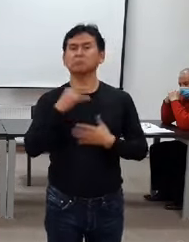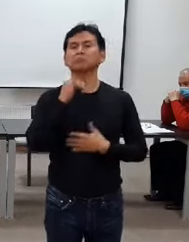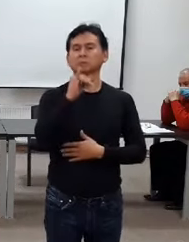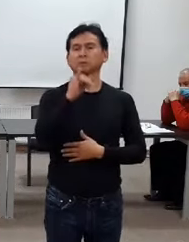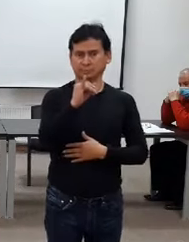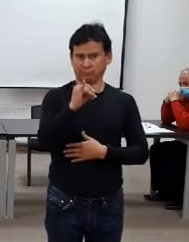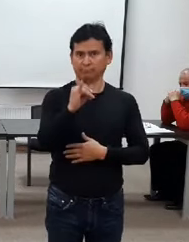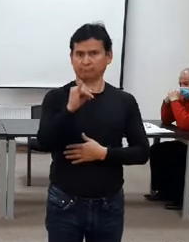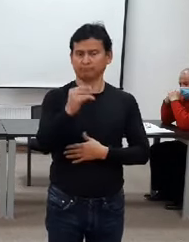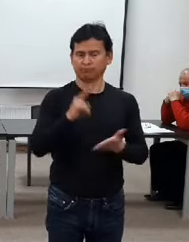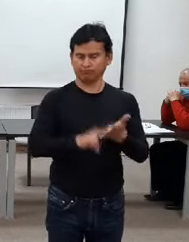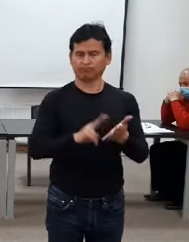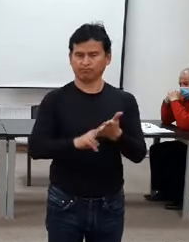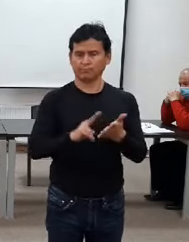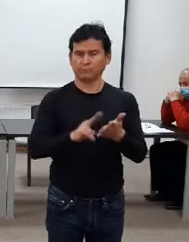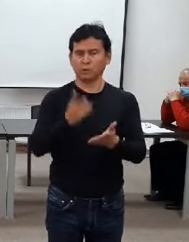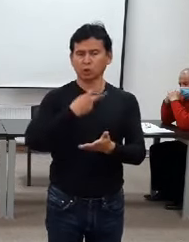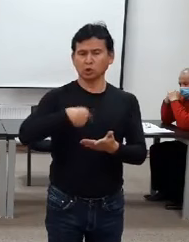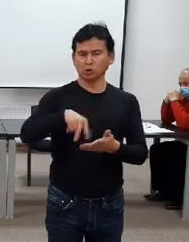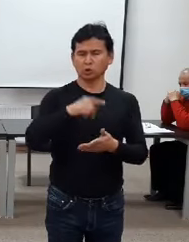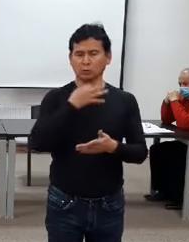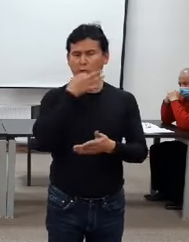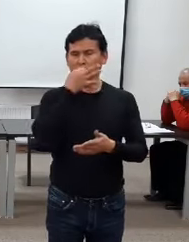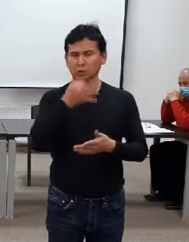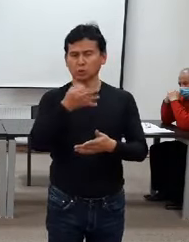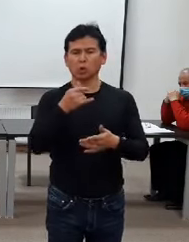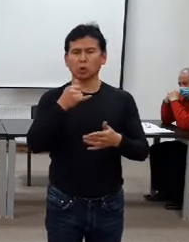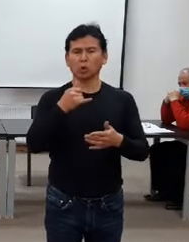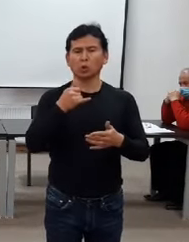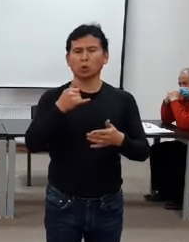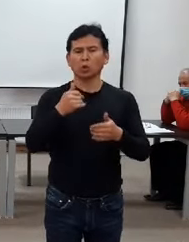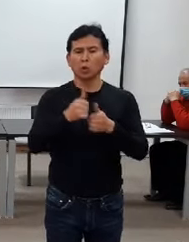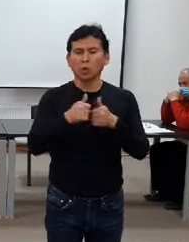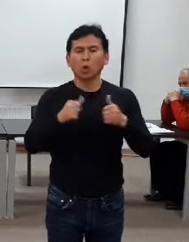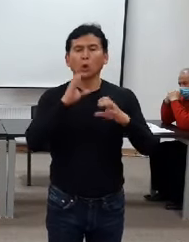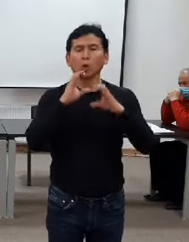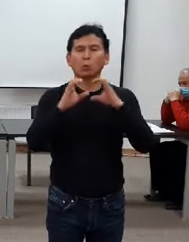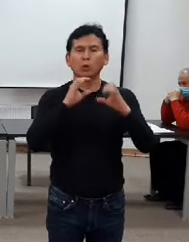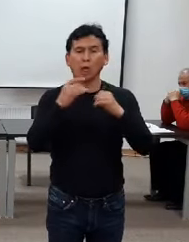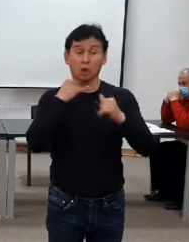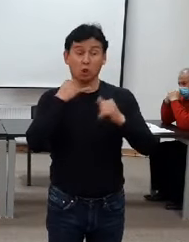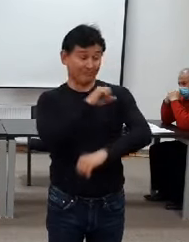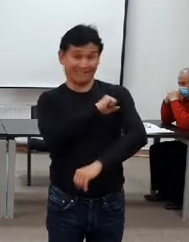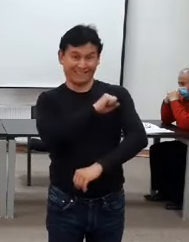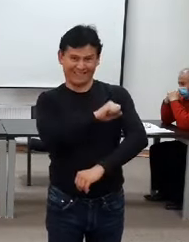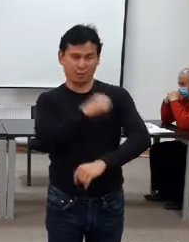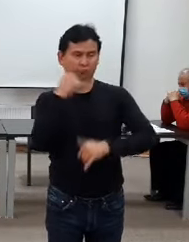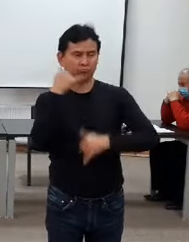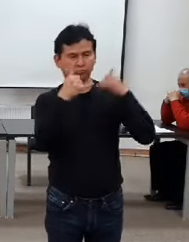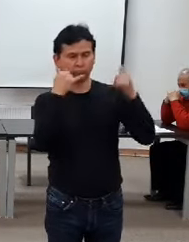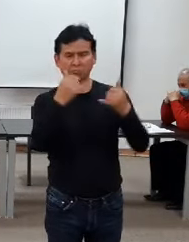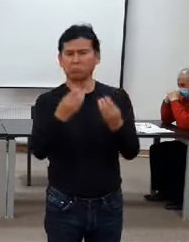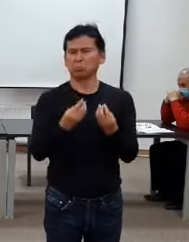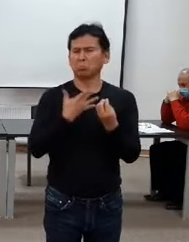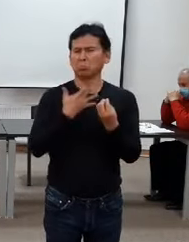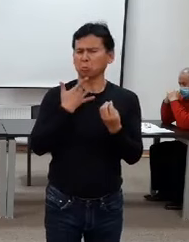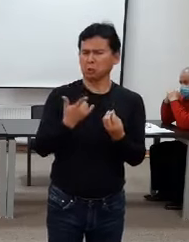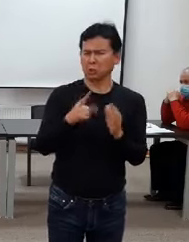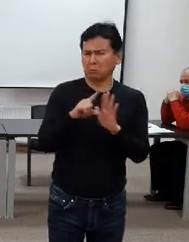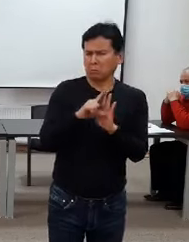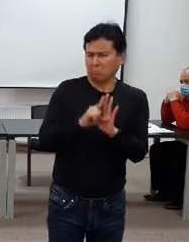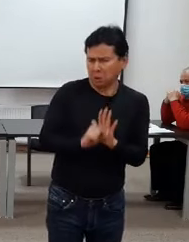es. Cuando nosotros hemos señalado y nos hemos comunicado con las autoridades de nivel central, ¿a qué se debe